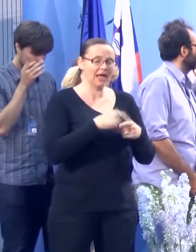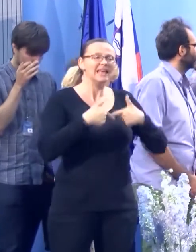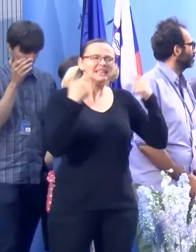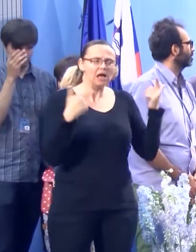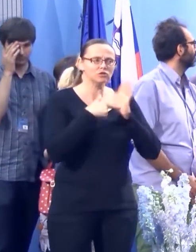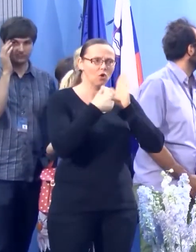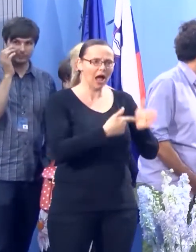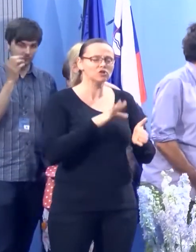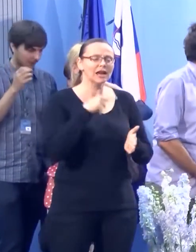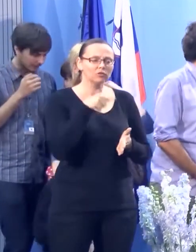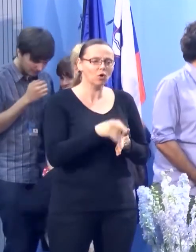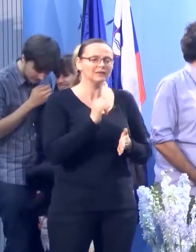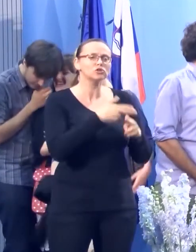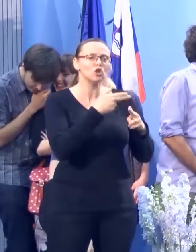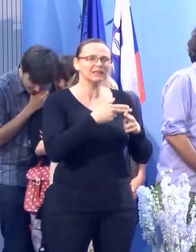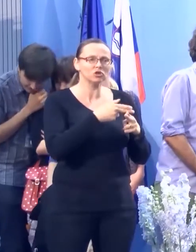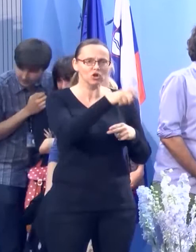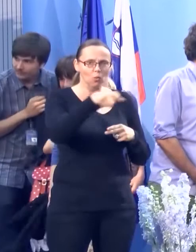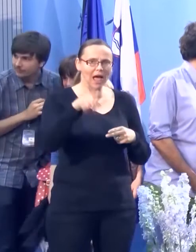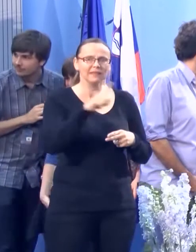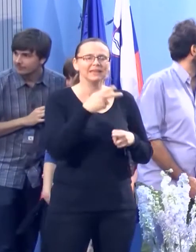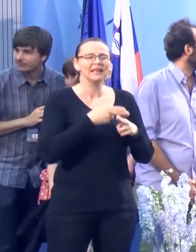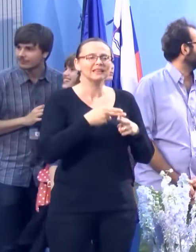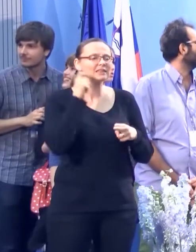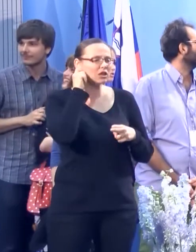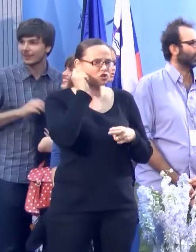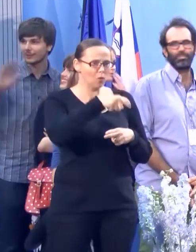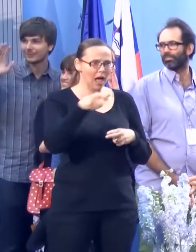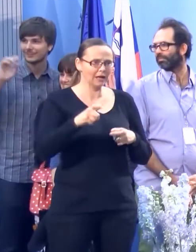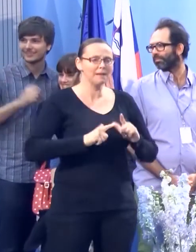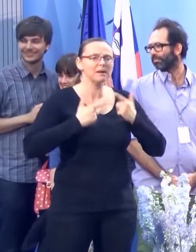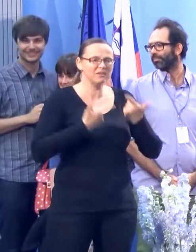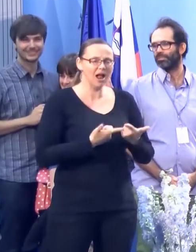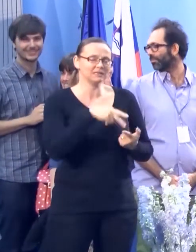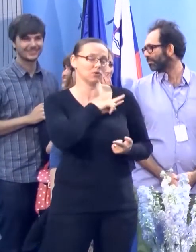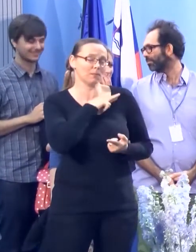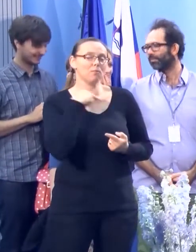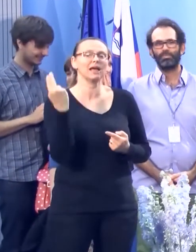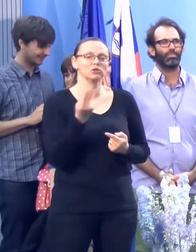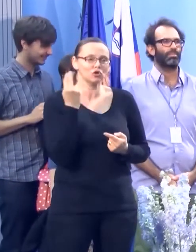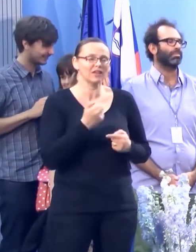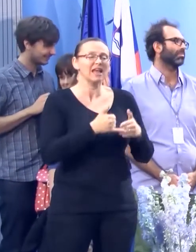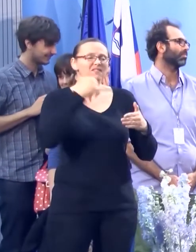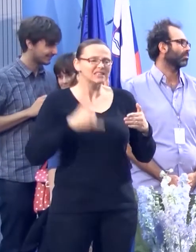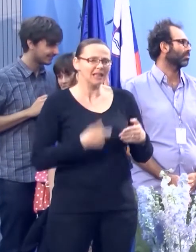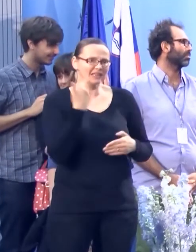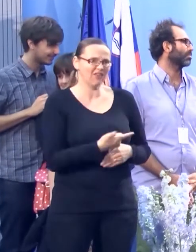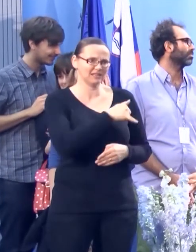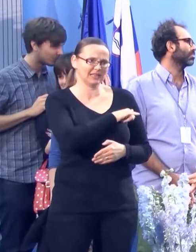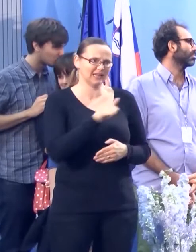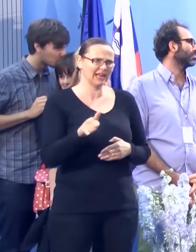kaže na to, da so državljani in državljanke, prebivalci in prebivalke Republike Slovenije v zadnjih 20